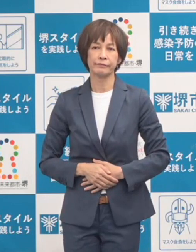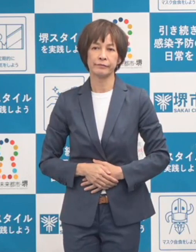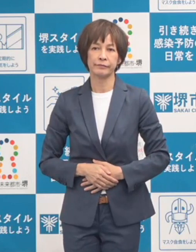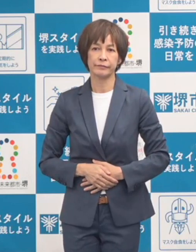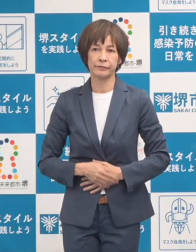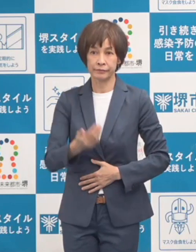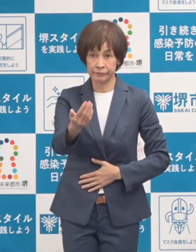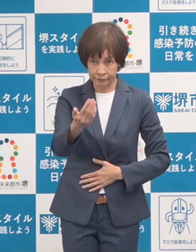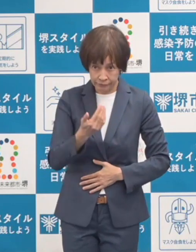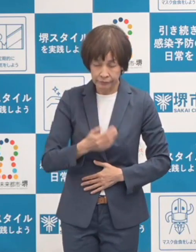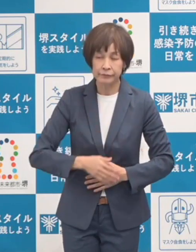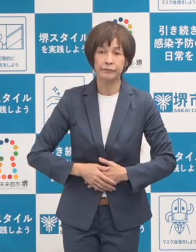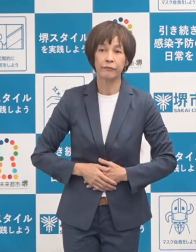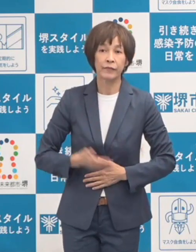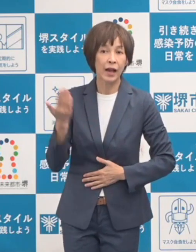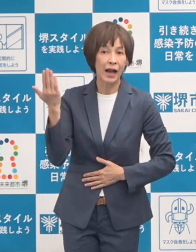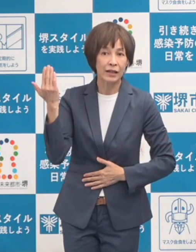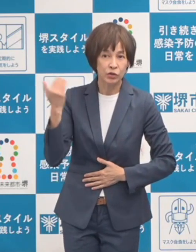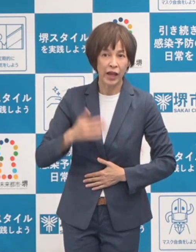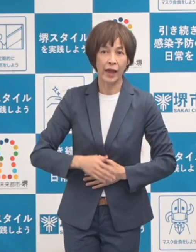それに関してですね、かつて